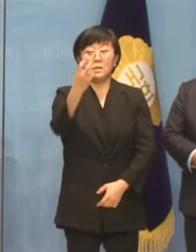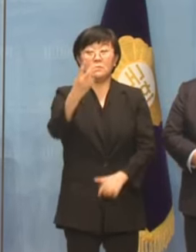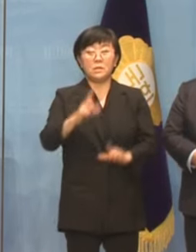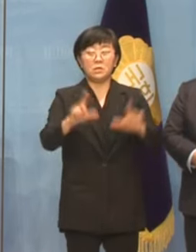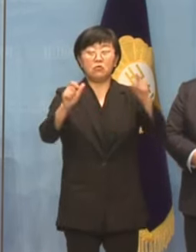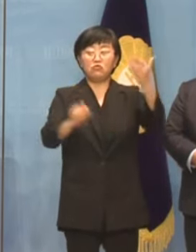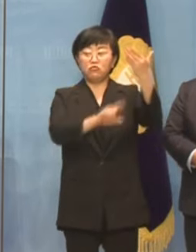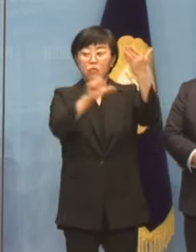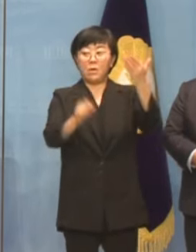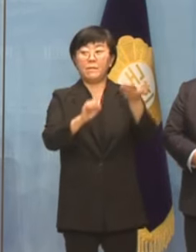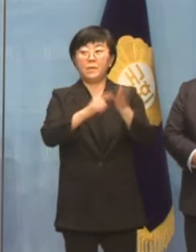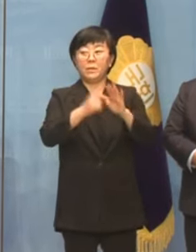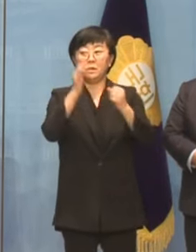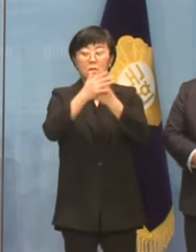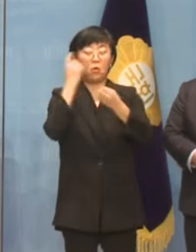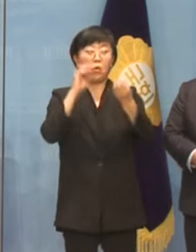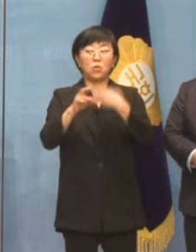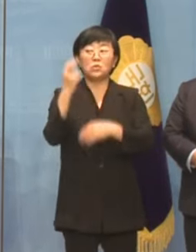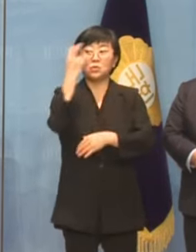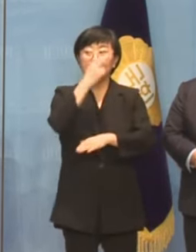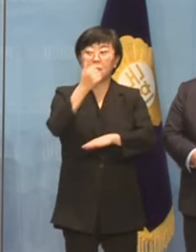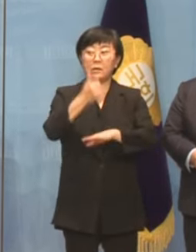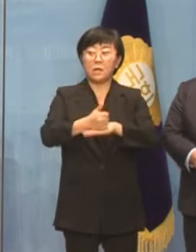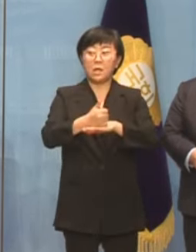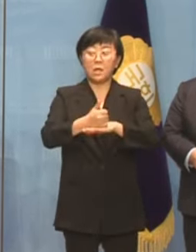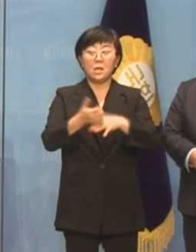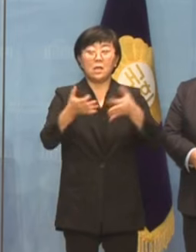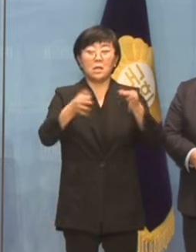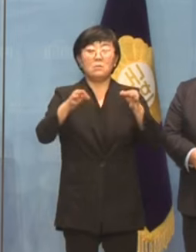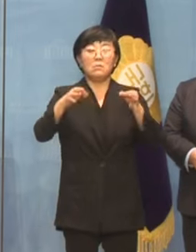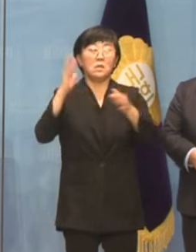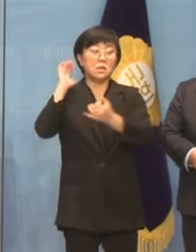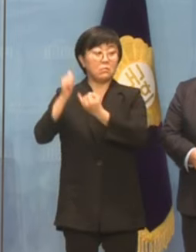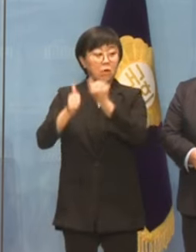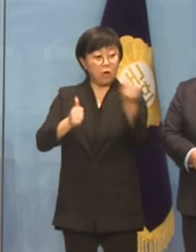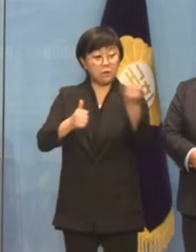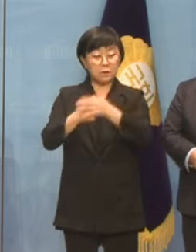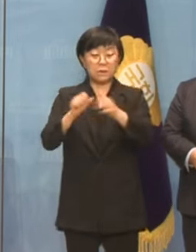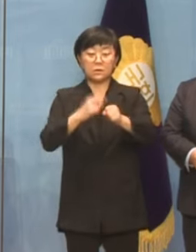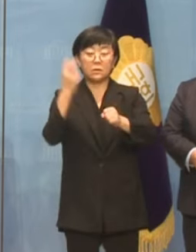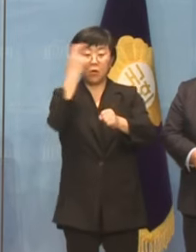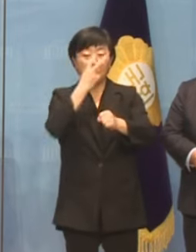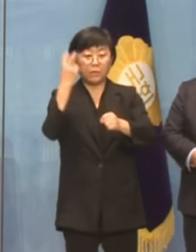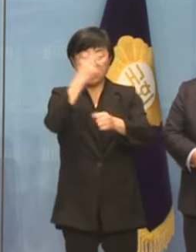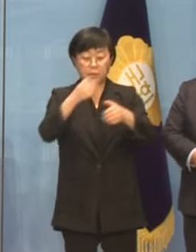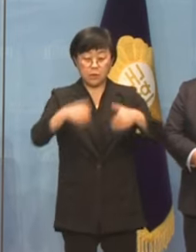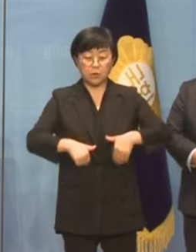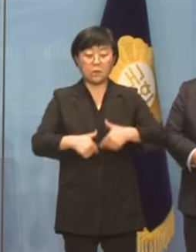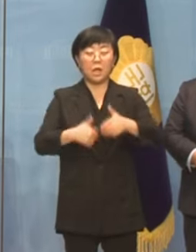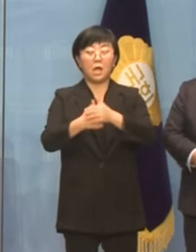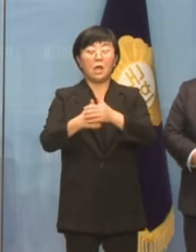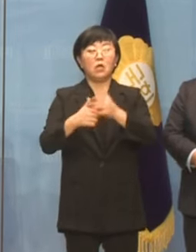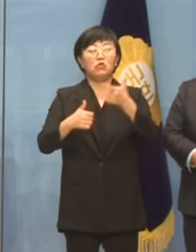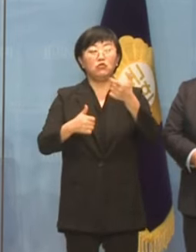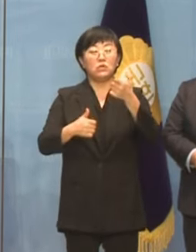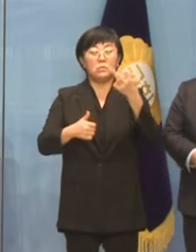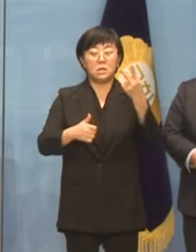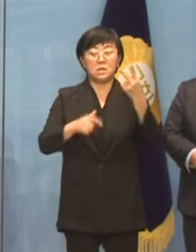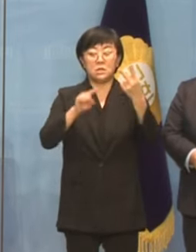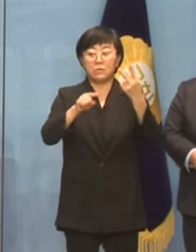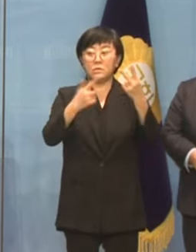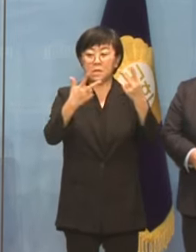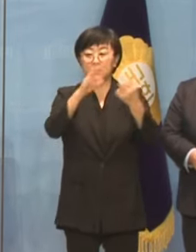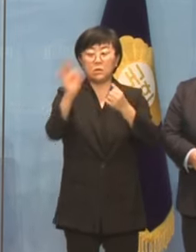2022년 9월경 발표된 여론조사에서 김건희 특검이 필요하다는 국민이 62.7%였고